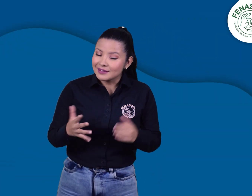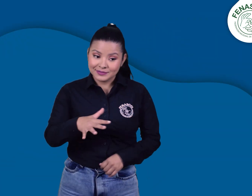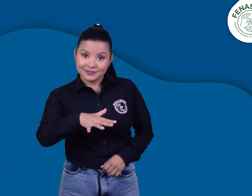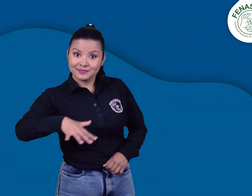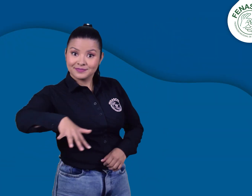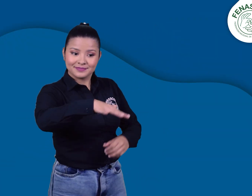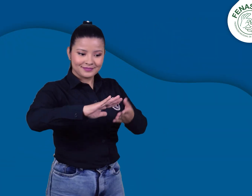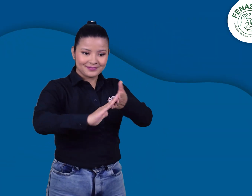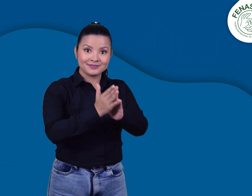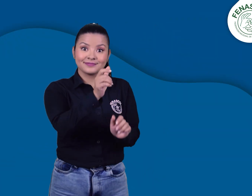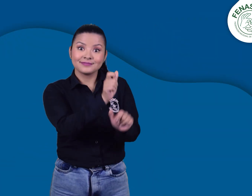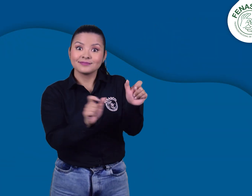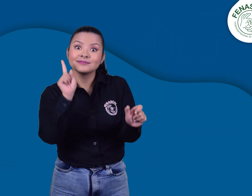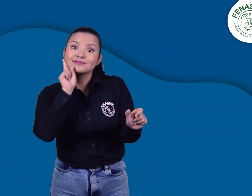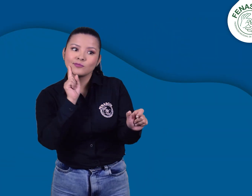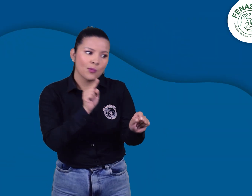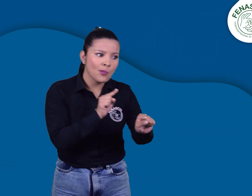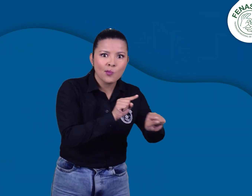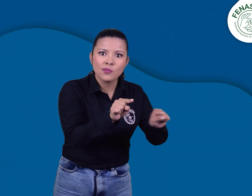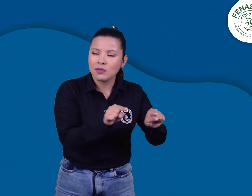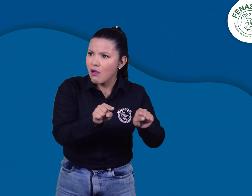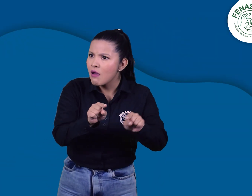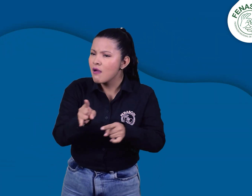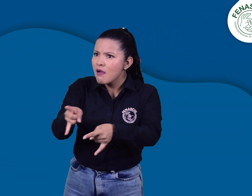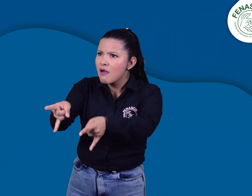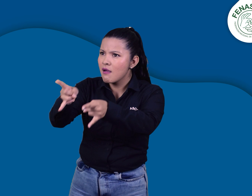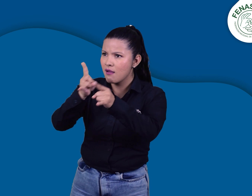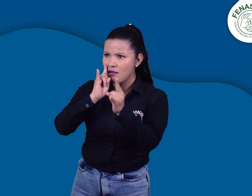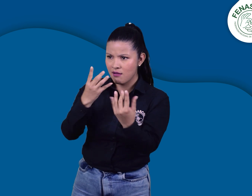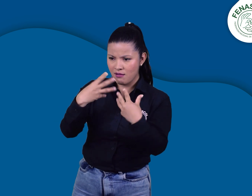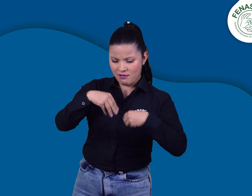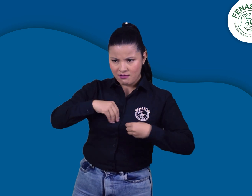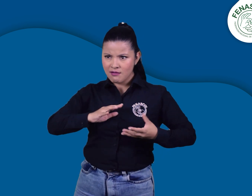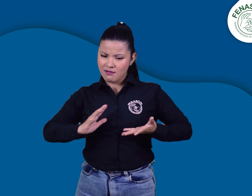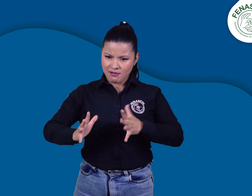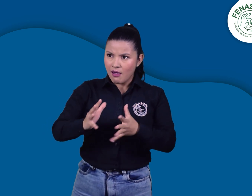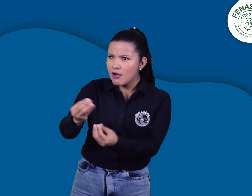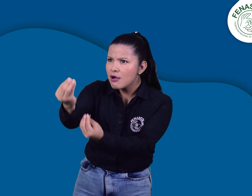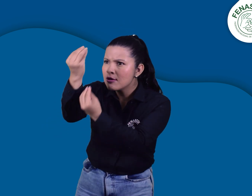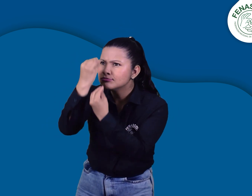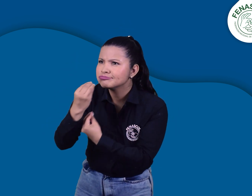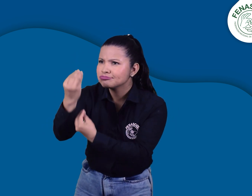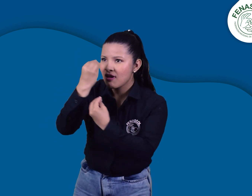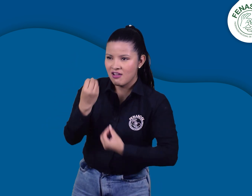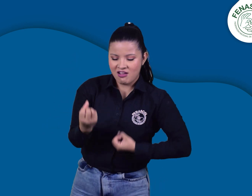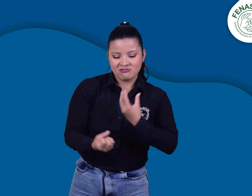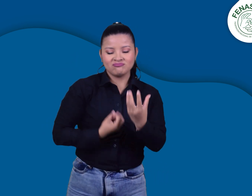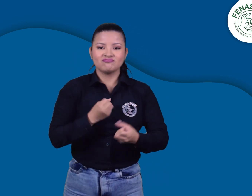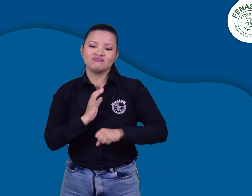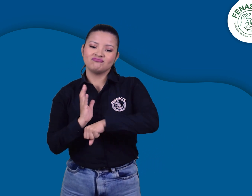Cierto, para la comunidad sorda, esa percepción visual y la formación que recibamos son